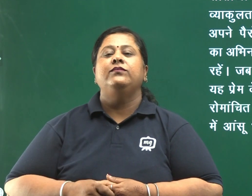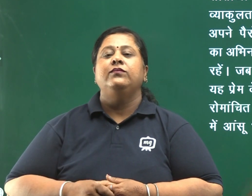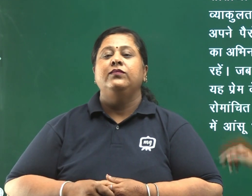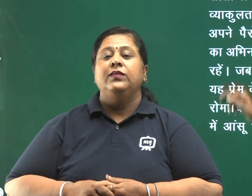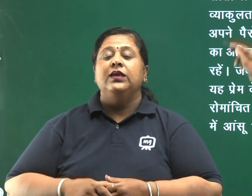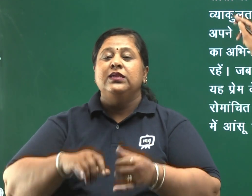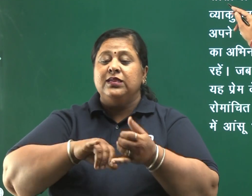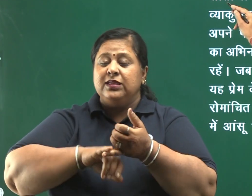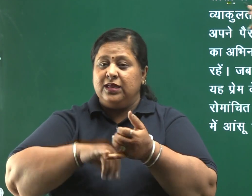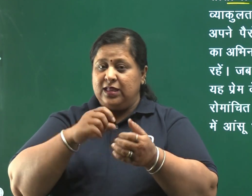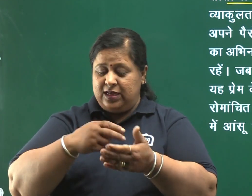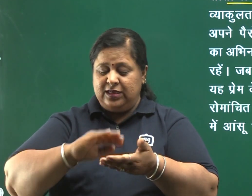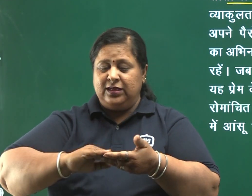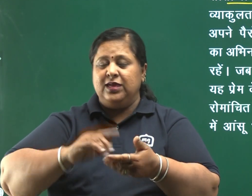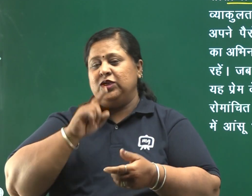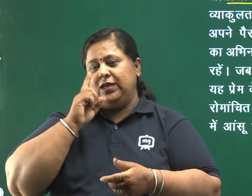सीता जी की